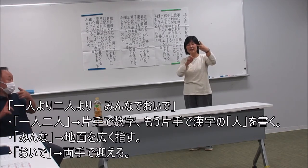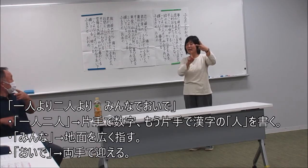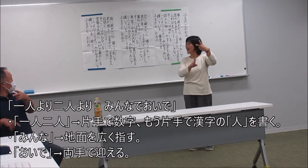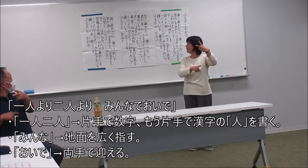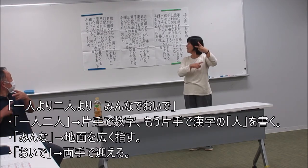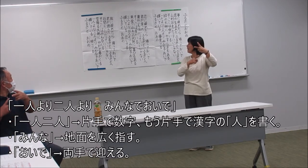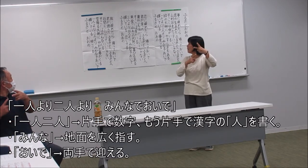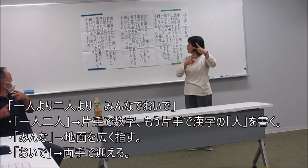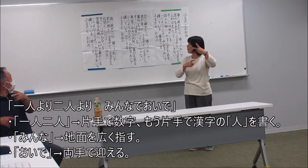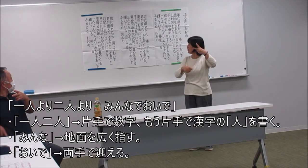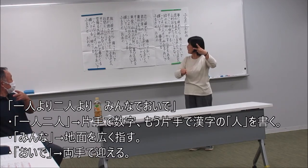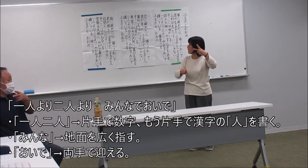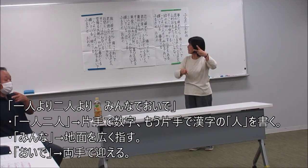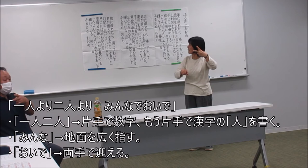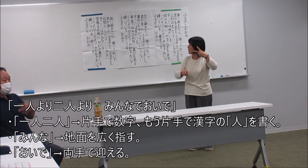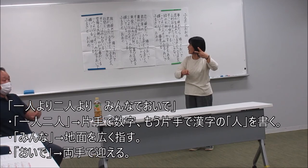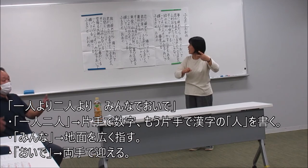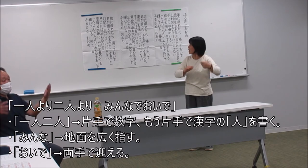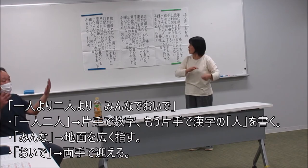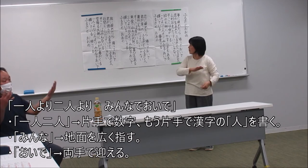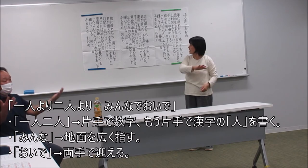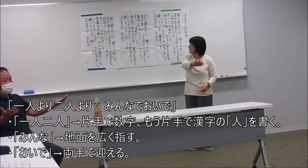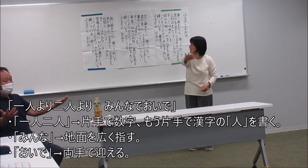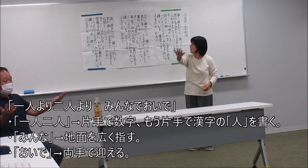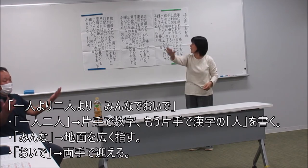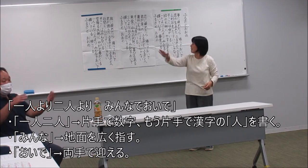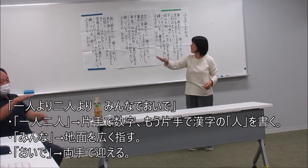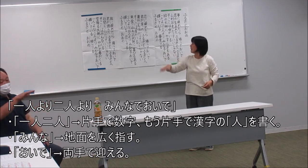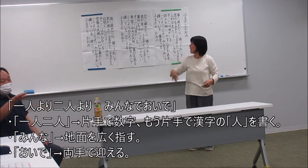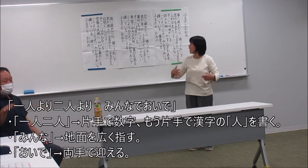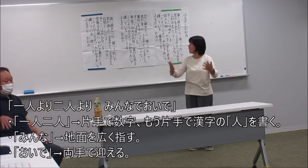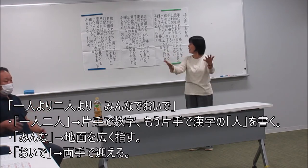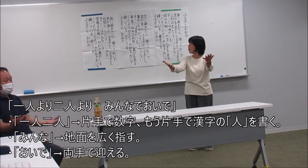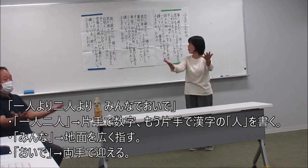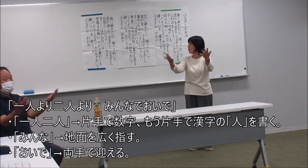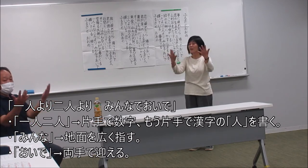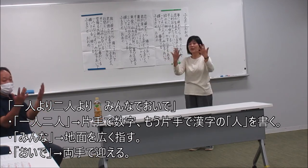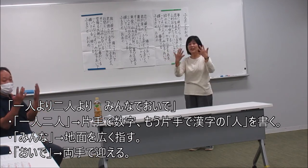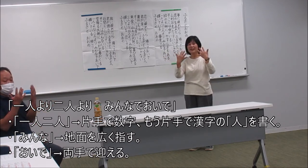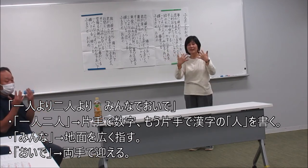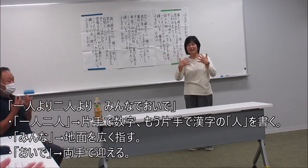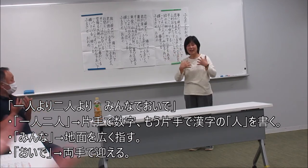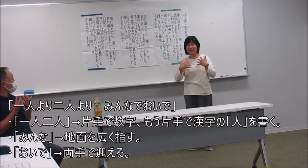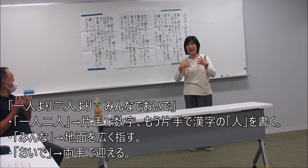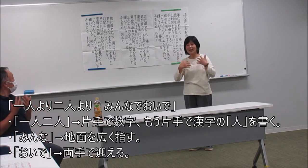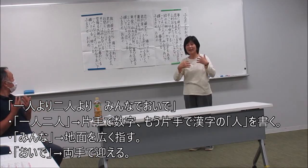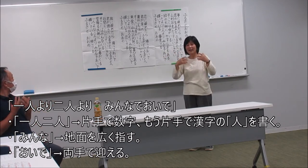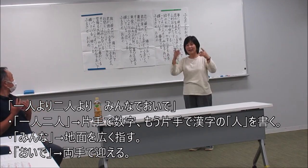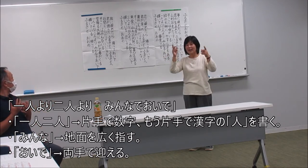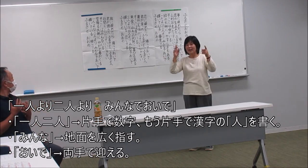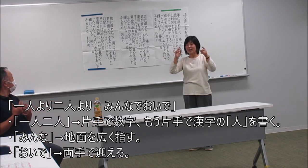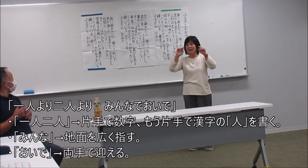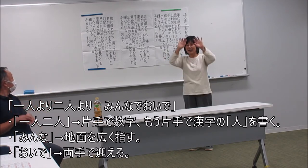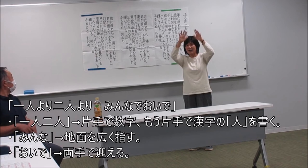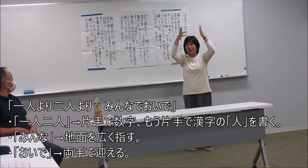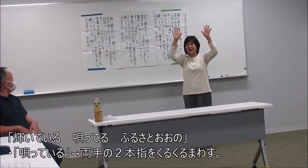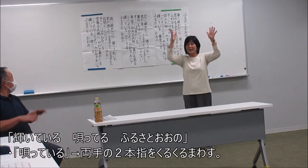春。一人。二人より。みんな。おいで。輝